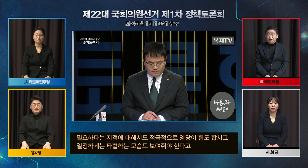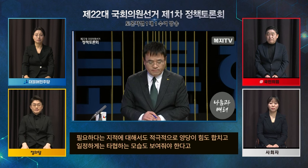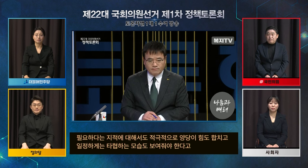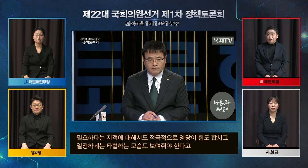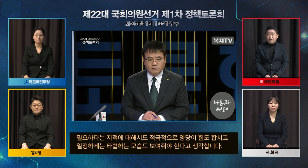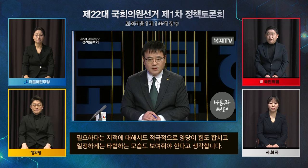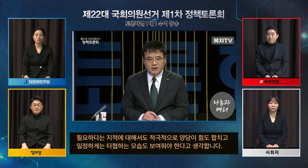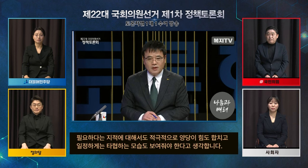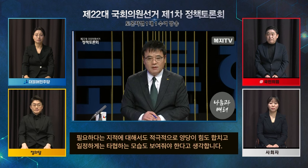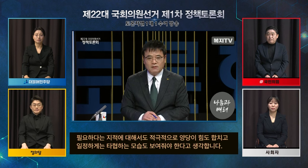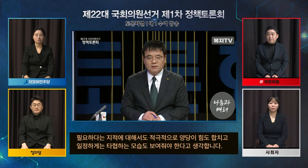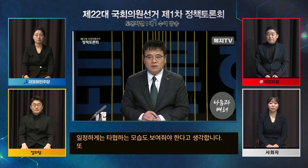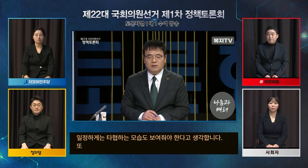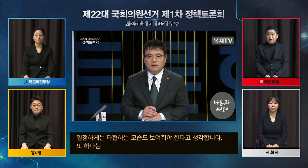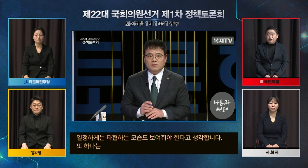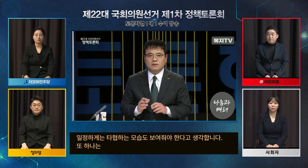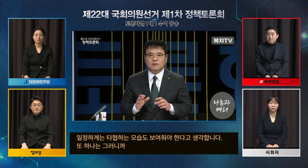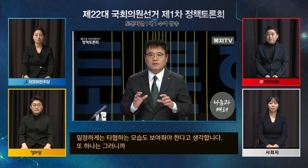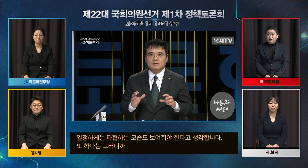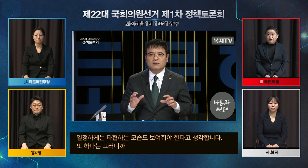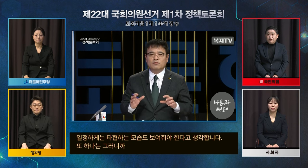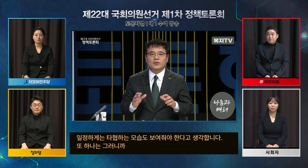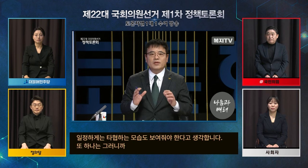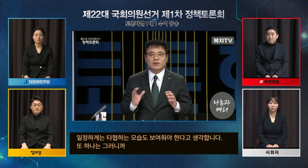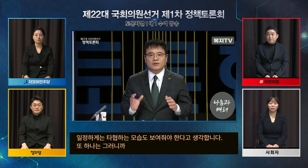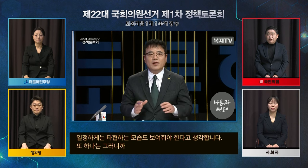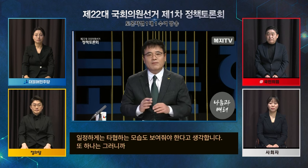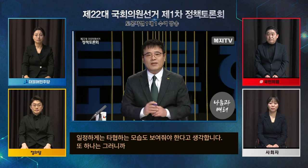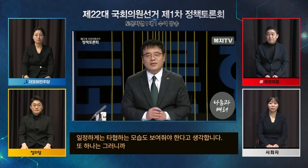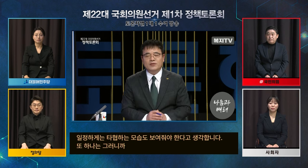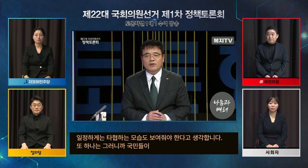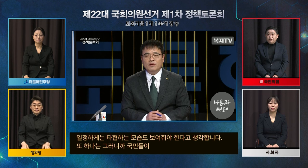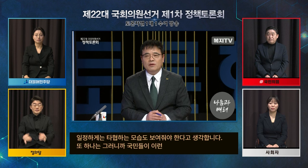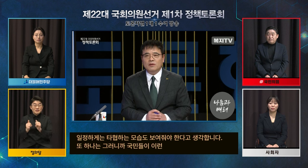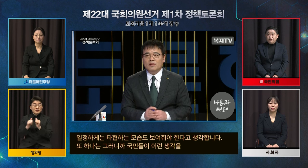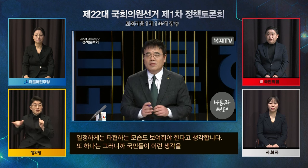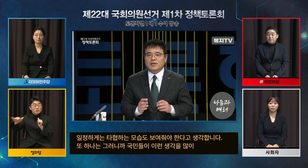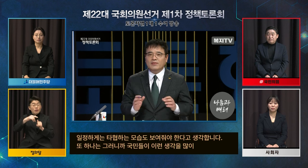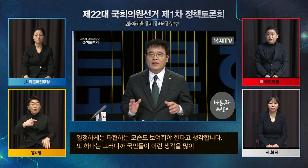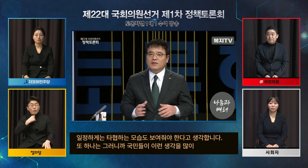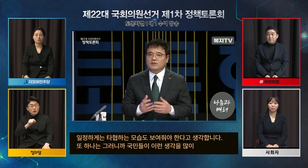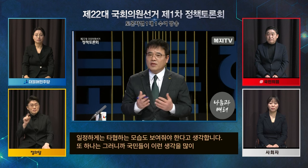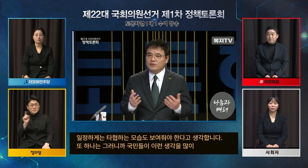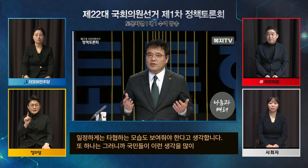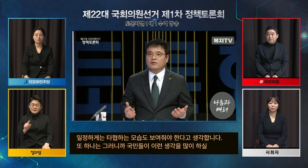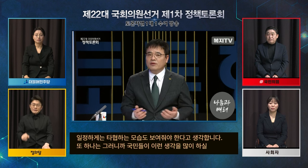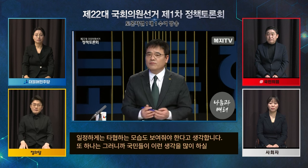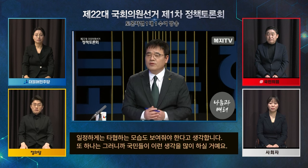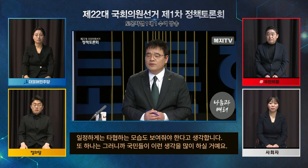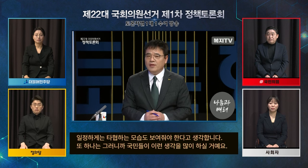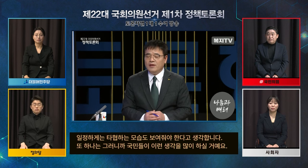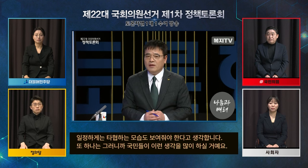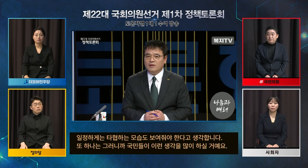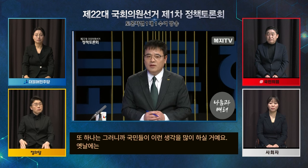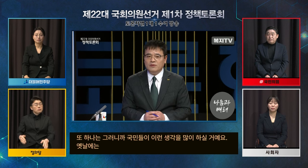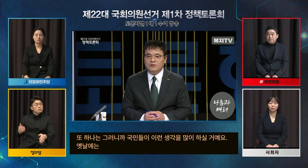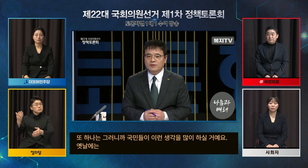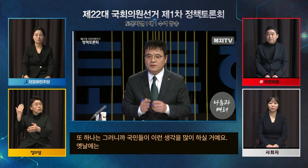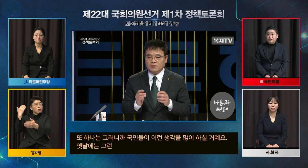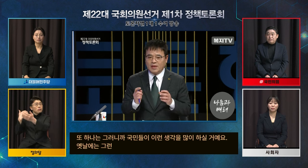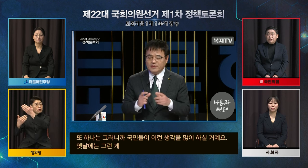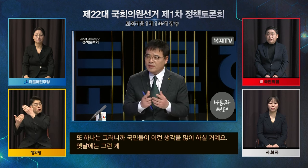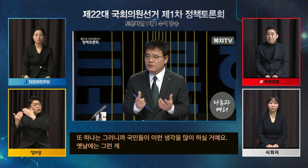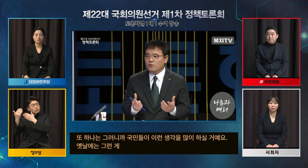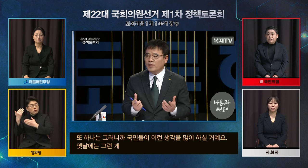하나는 그러니까 국민들이 이런 생각을 많이 하실 거예요. 옛날에는 예전에는 그런 게 없었는데 근래